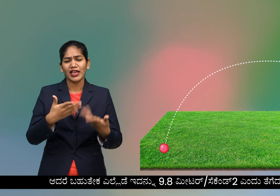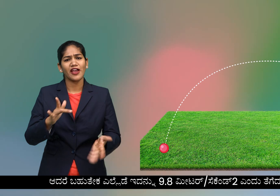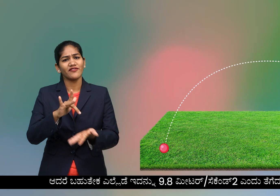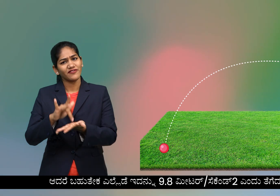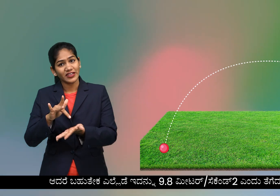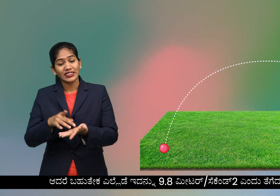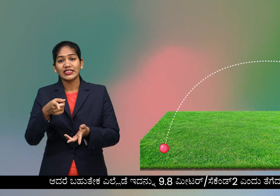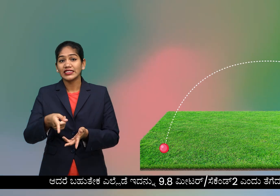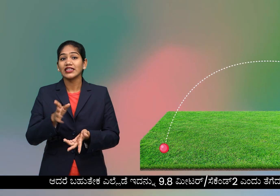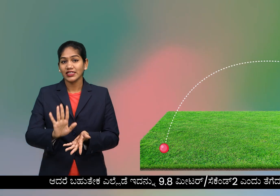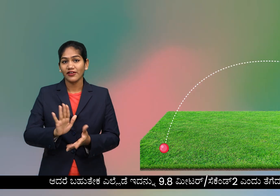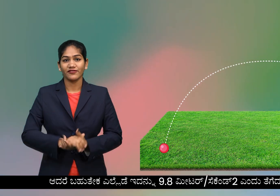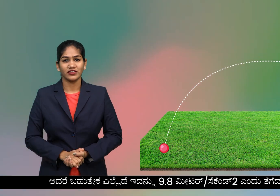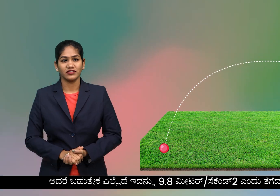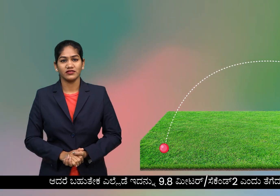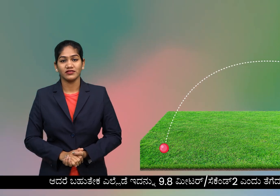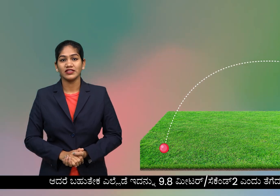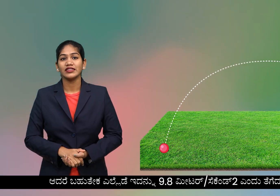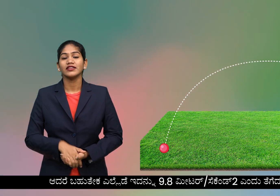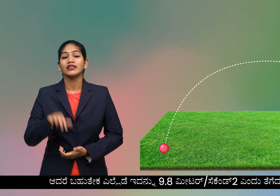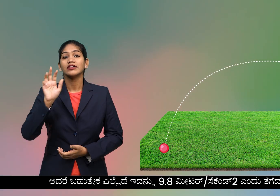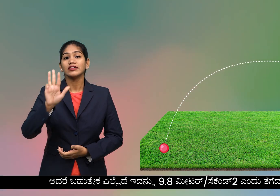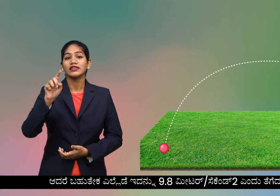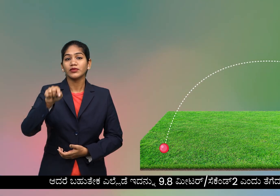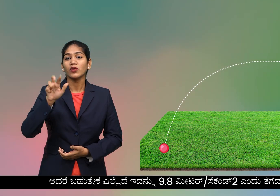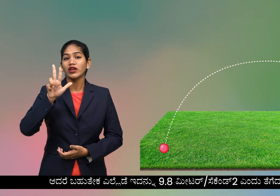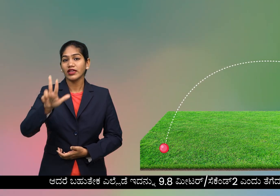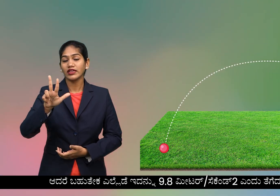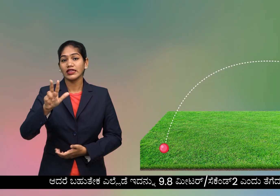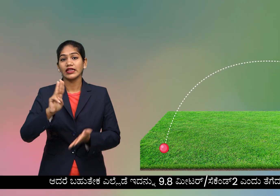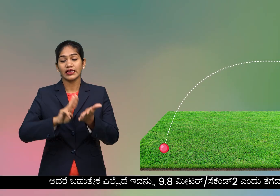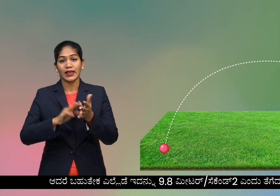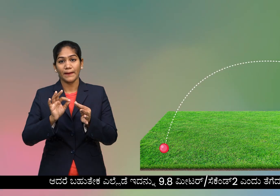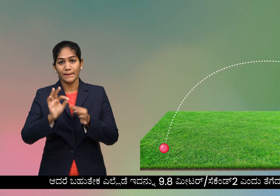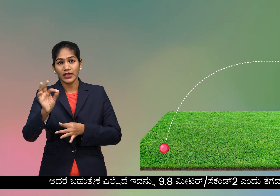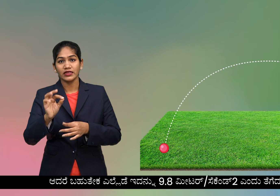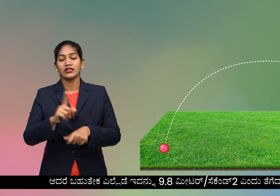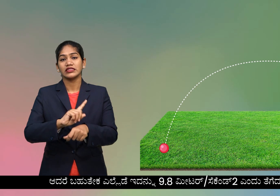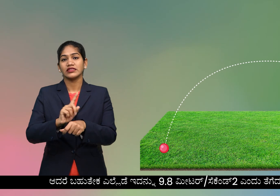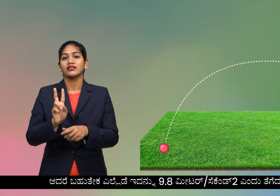ಇದನ್ನು 9.8 ಮೀಟರ್ ಸೆಕೆಂಡ್ 2 ಎಂದು ತೆಗೆದುಕೊಳ್ಳಲಾಗುತ್ತದೆ.